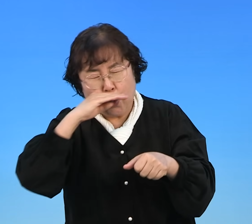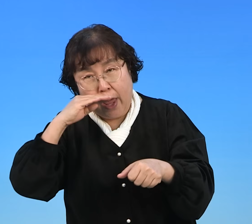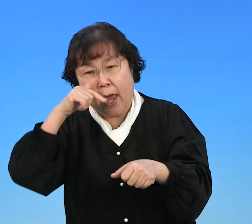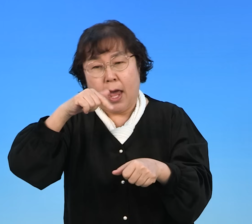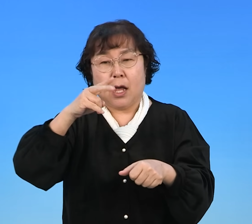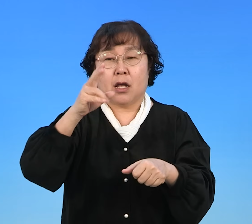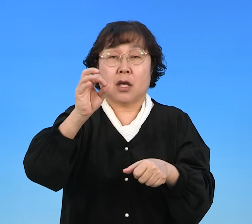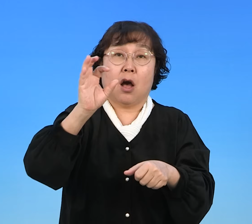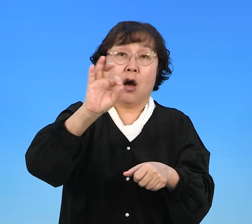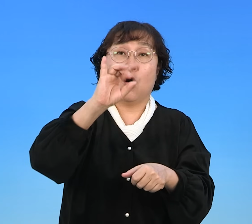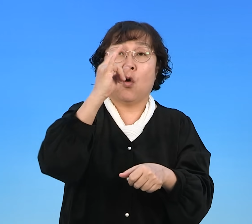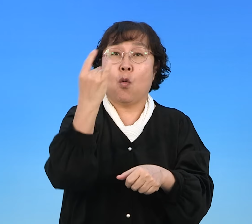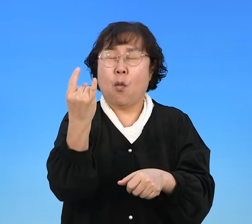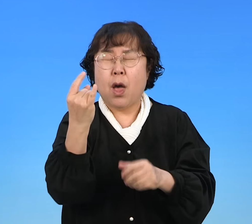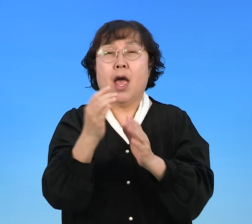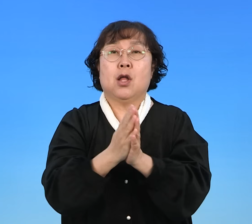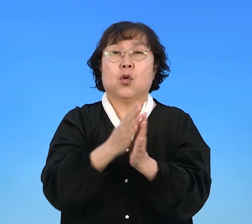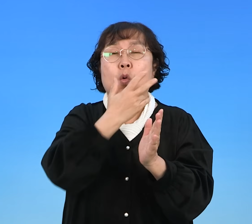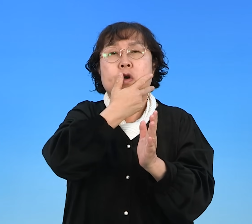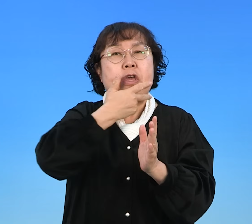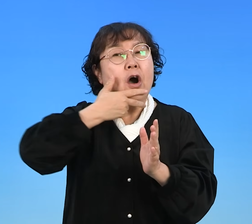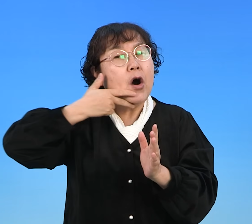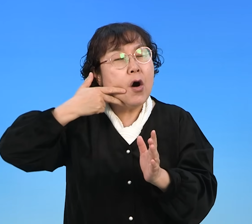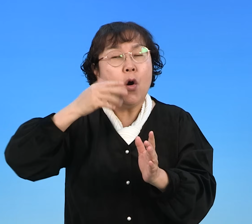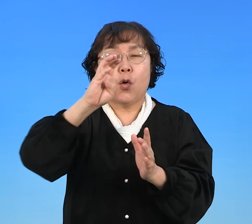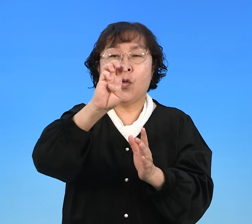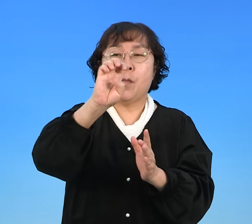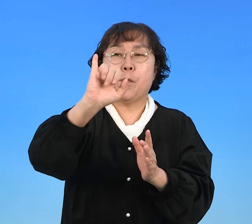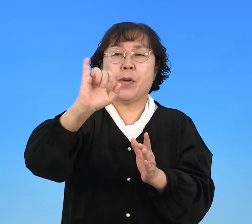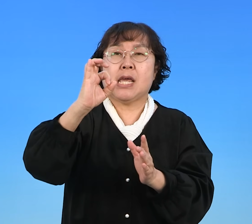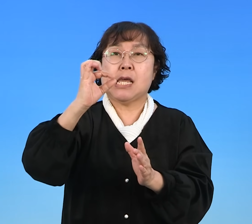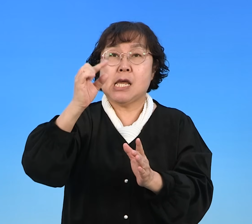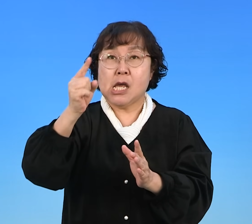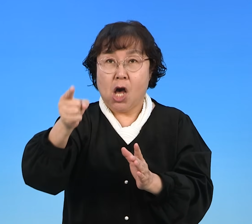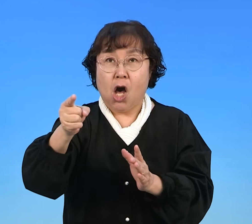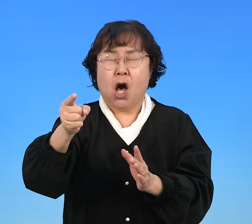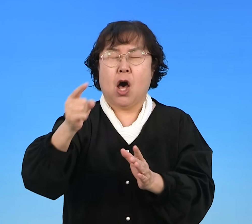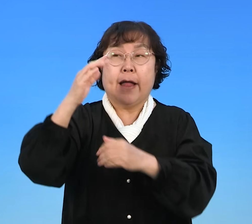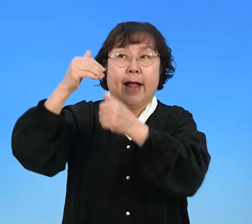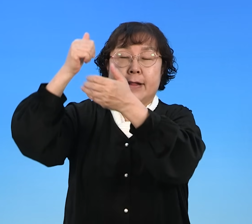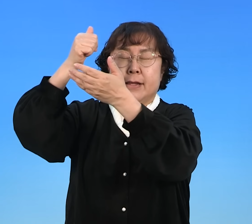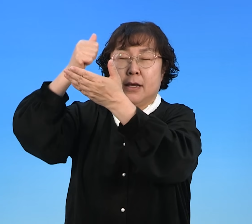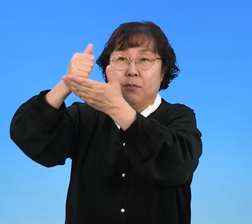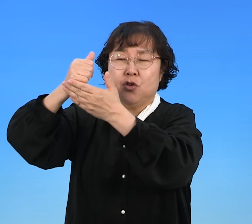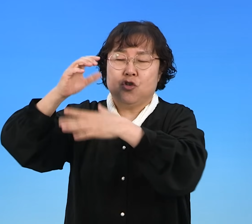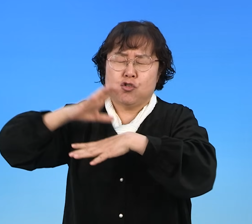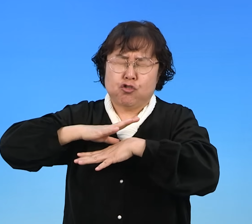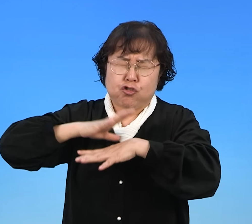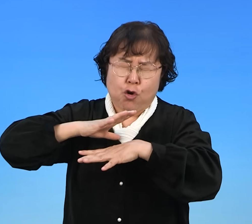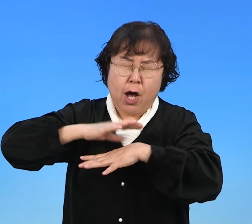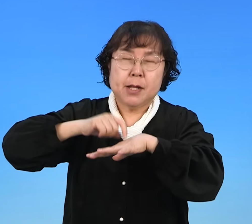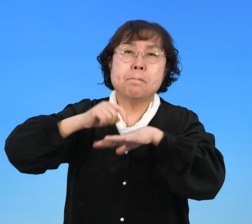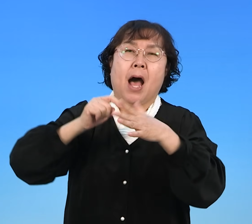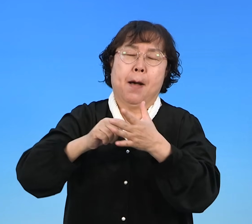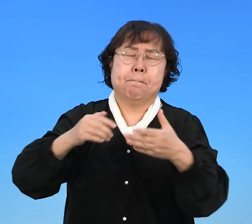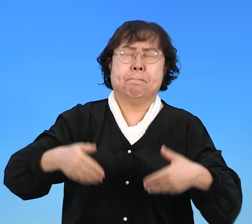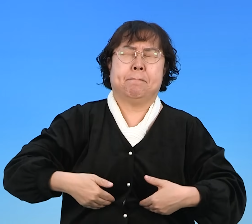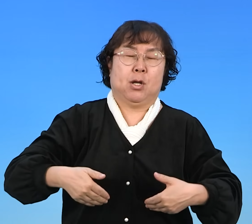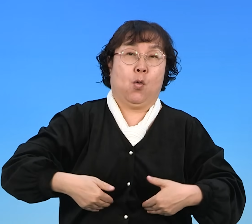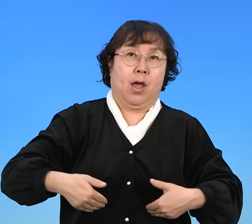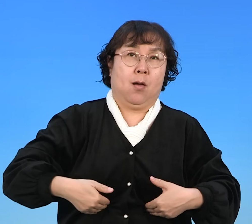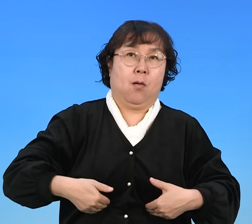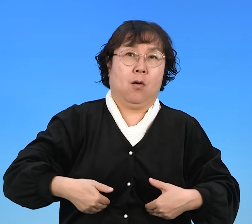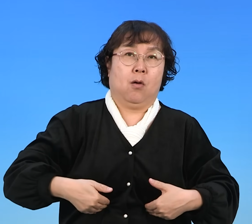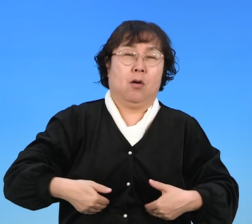할 때 이 경외도 이것도 영어 성경으로 fear예요. fear of God. 하나님을 두려워하는 거예요. 그러니까 두려워하지